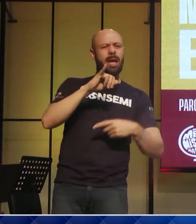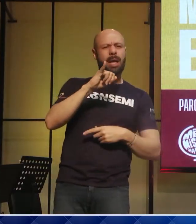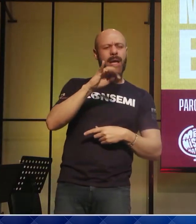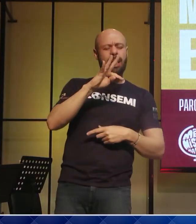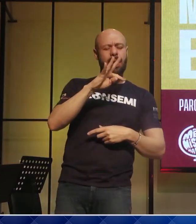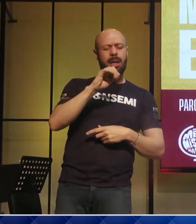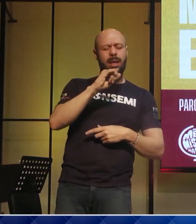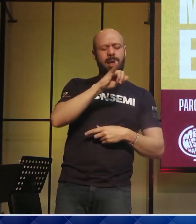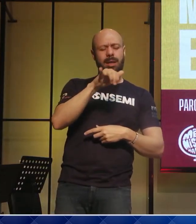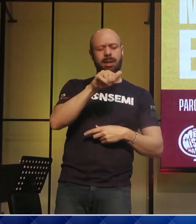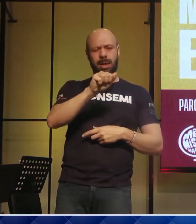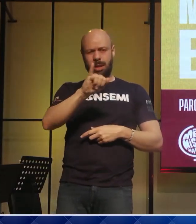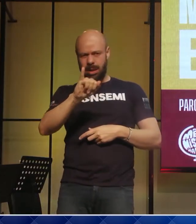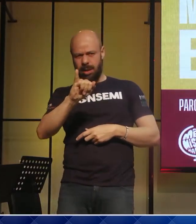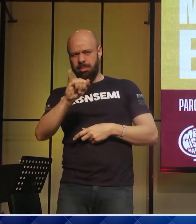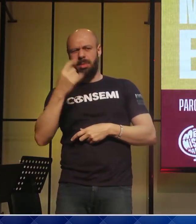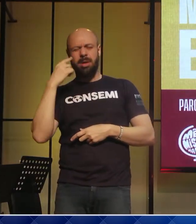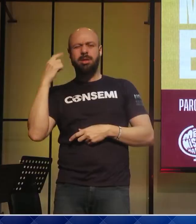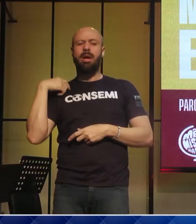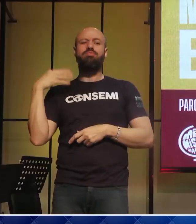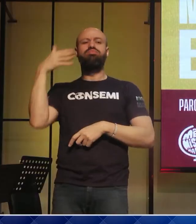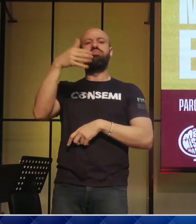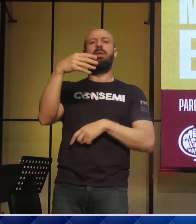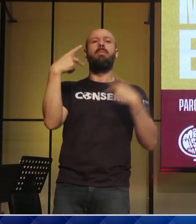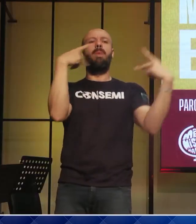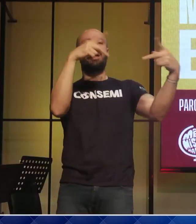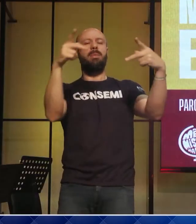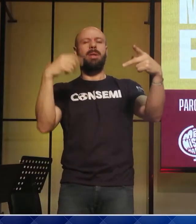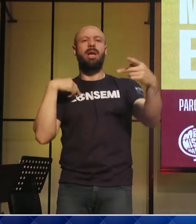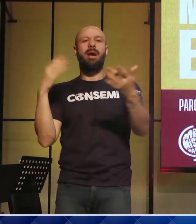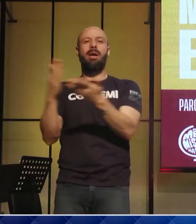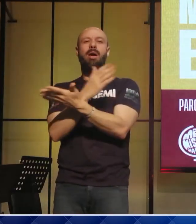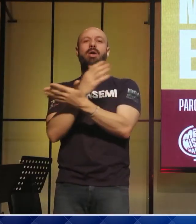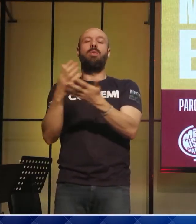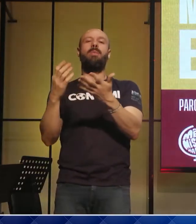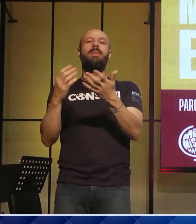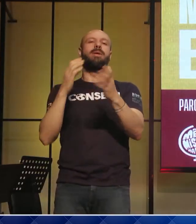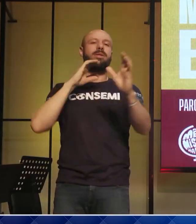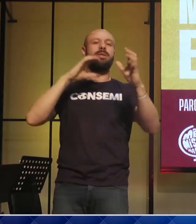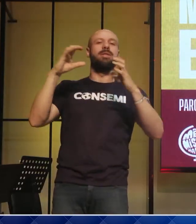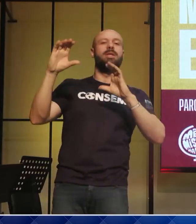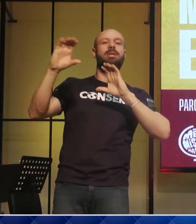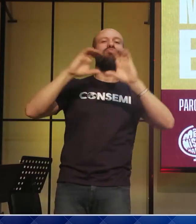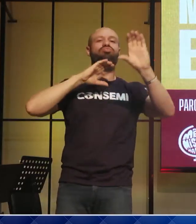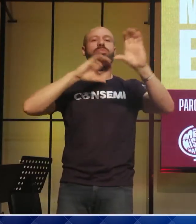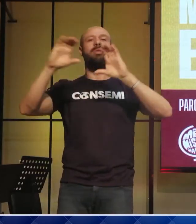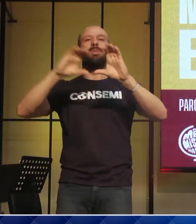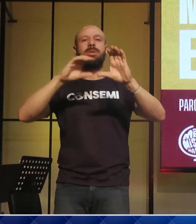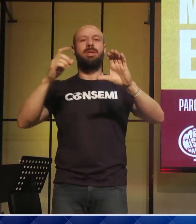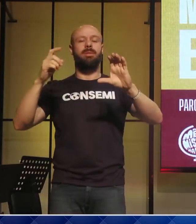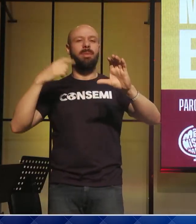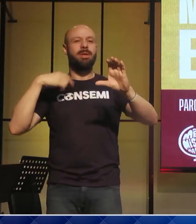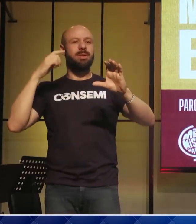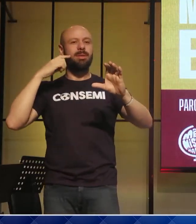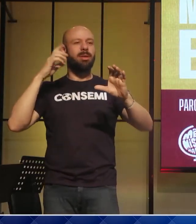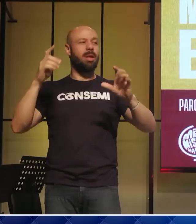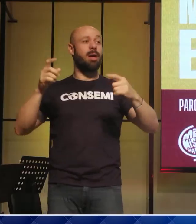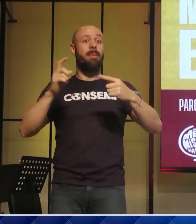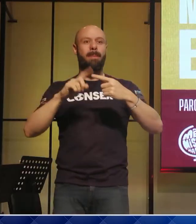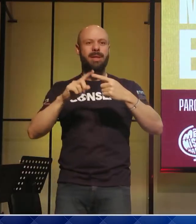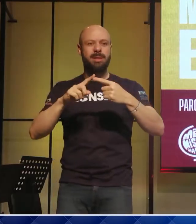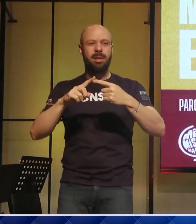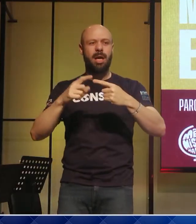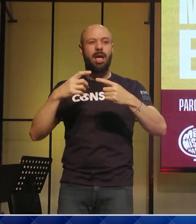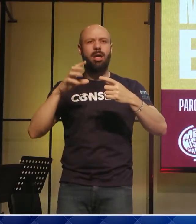Timbó para pregar em Itajaí, e nós estávamos escutando algumas canções de Marcos Witt, parecia que aquele carro ia ser